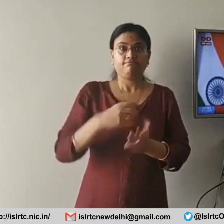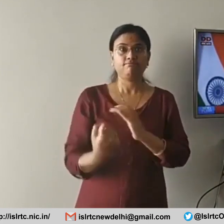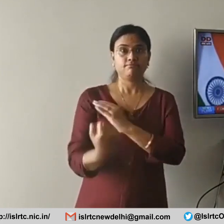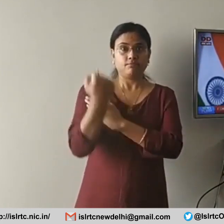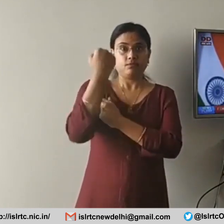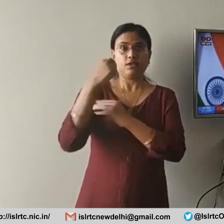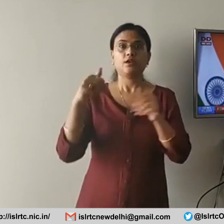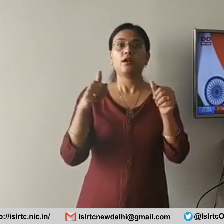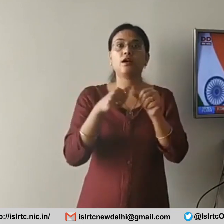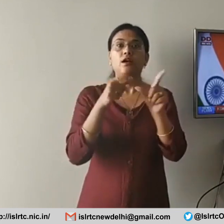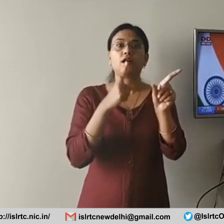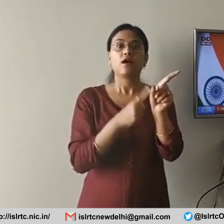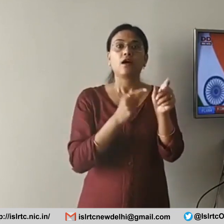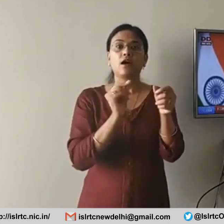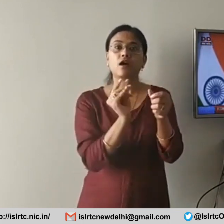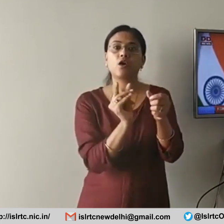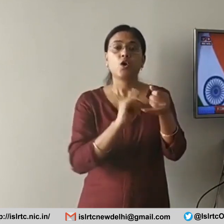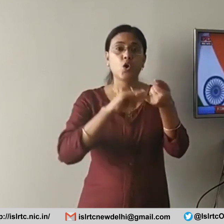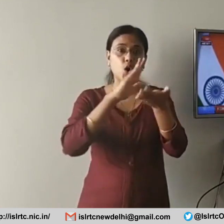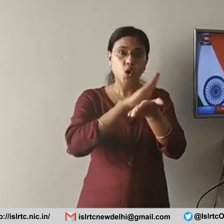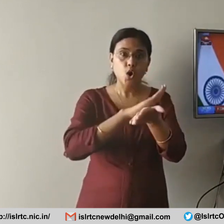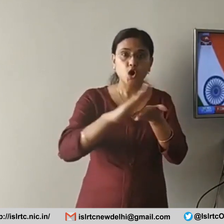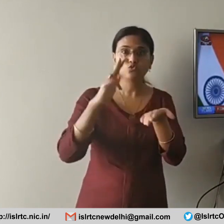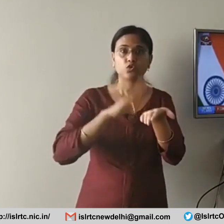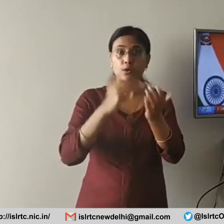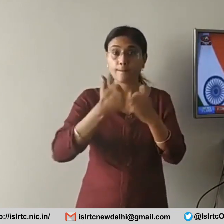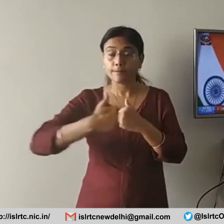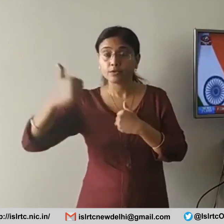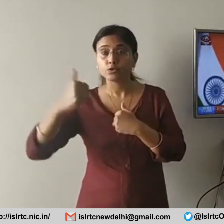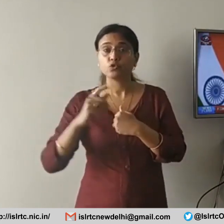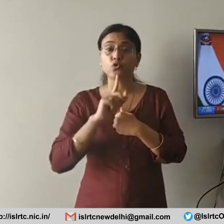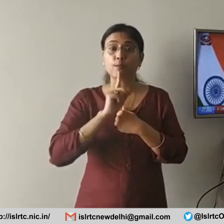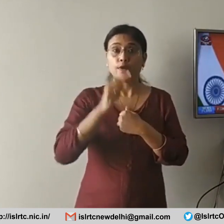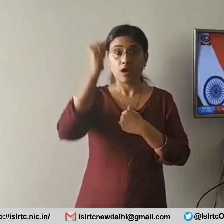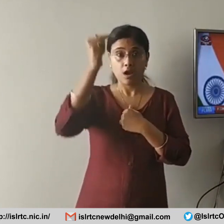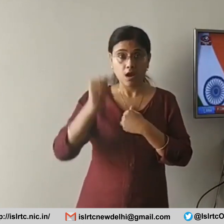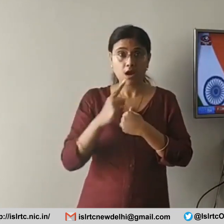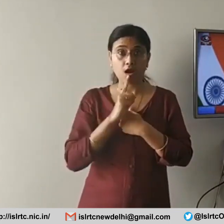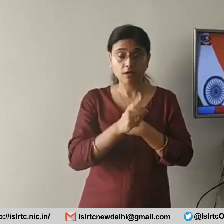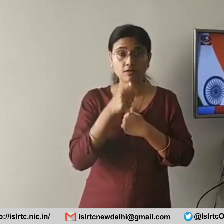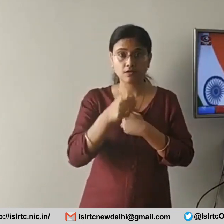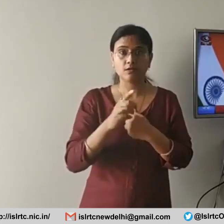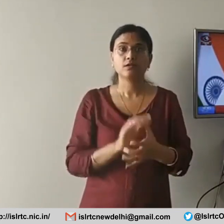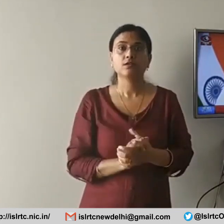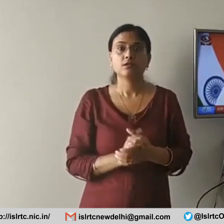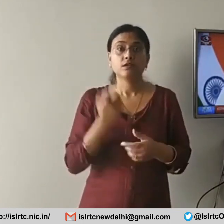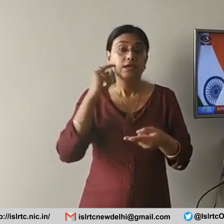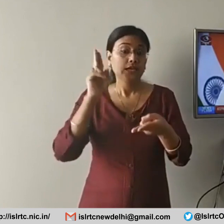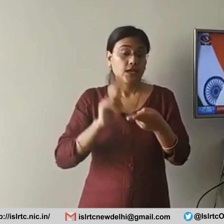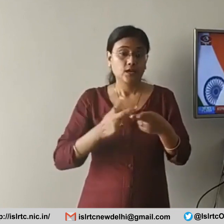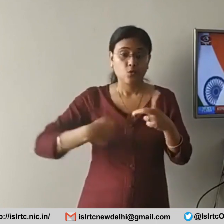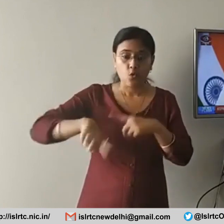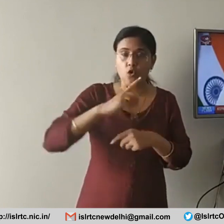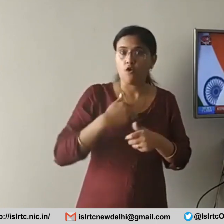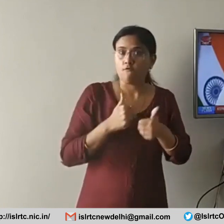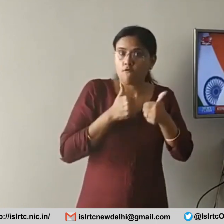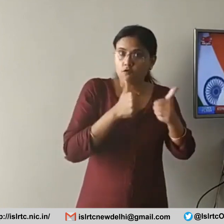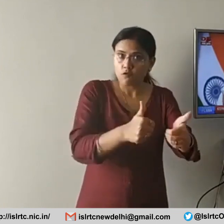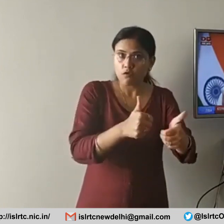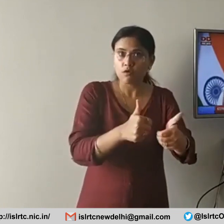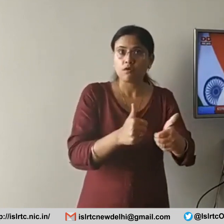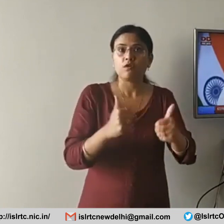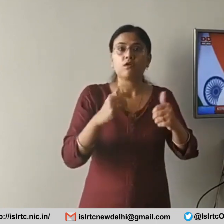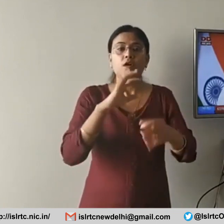आयुष मंत्रालय द्वारा जो निर्देश दिए गए हैं, उसका अगर हम पालन करें,